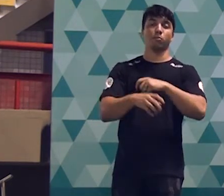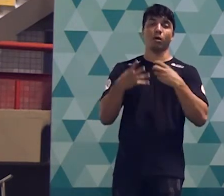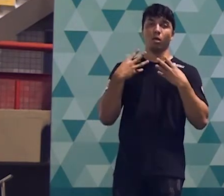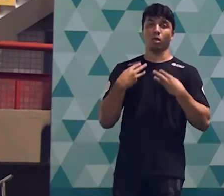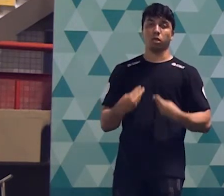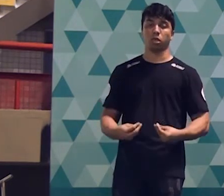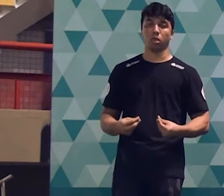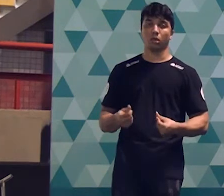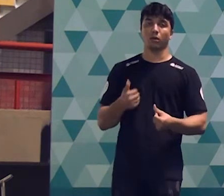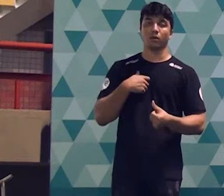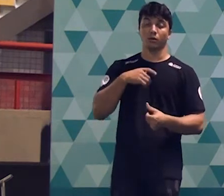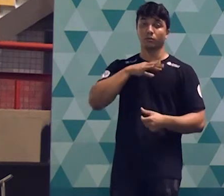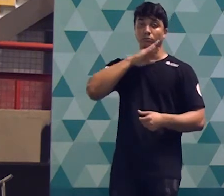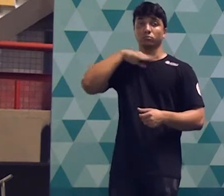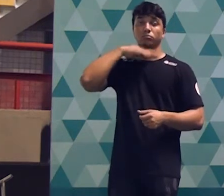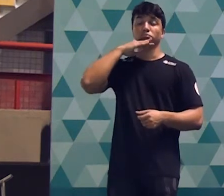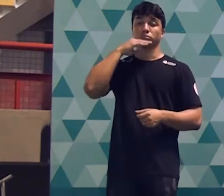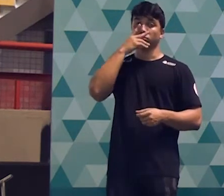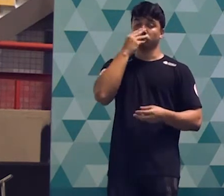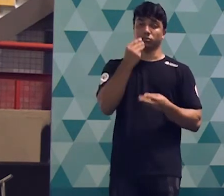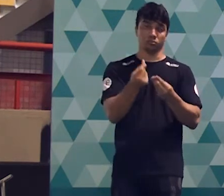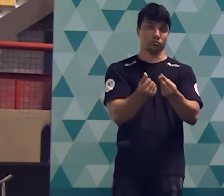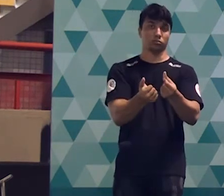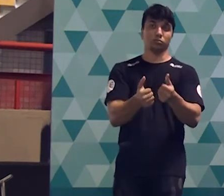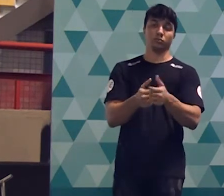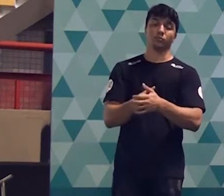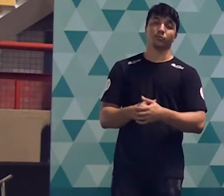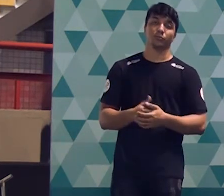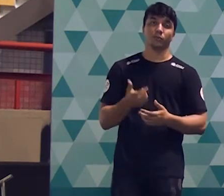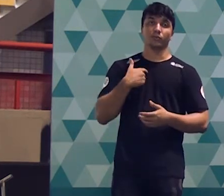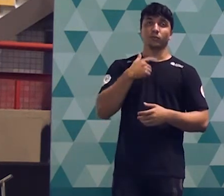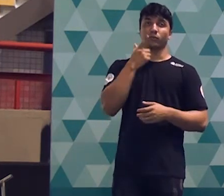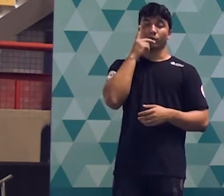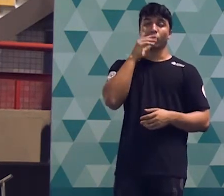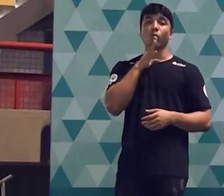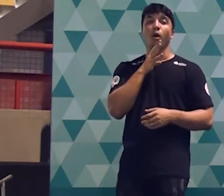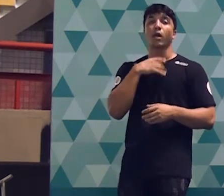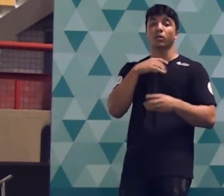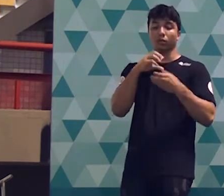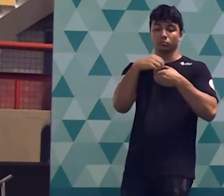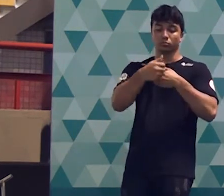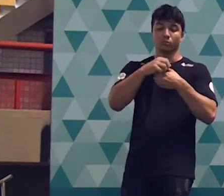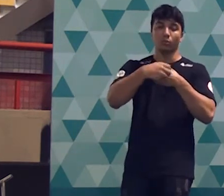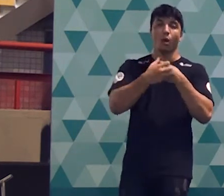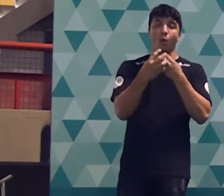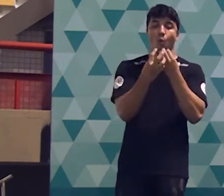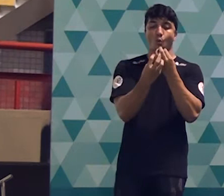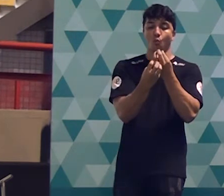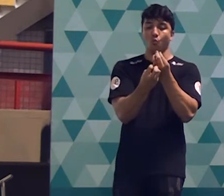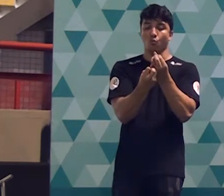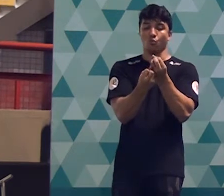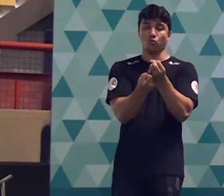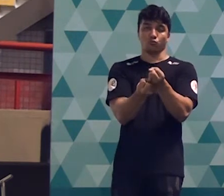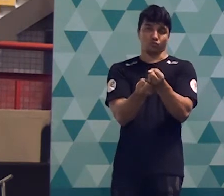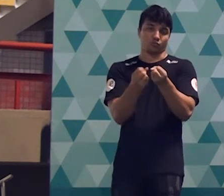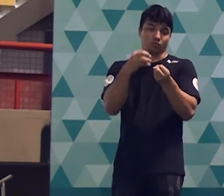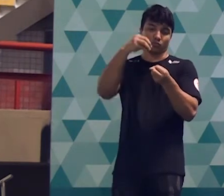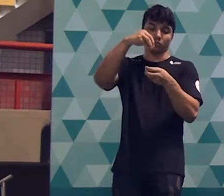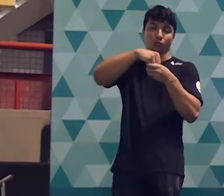desgraça. Vai ser um saco de batata com as batatas murchas. Sabe uma tangerina quando está ficando podre e fica bem sequinha dentro da